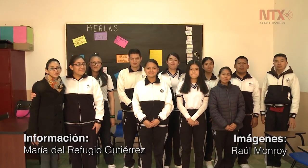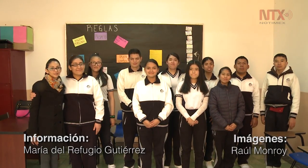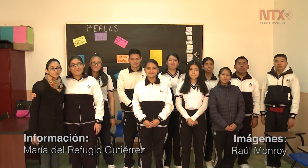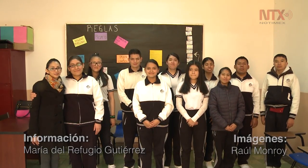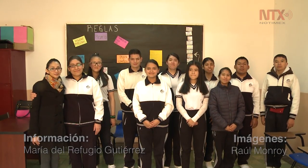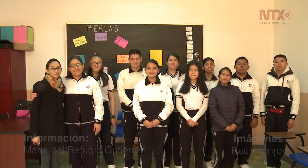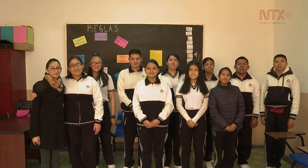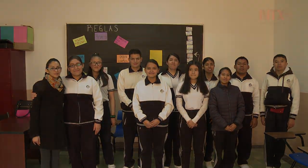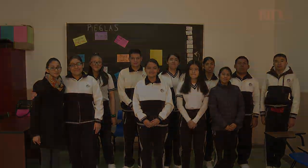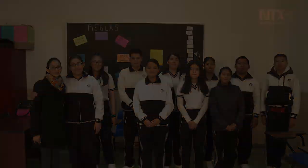Gracias.